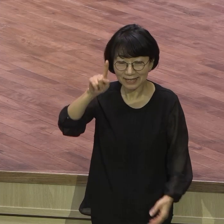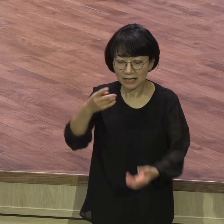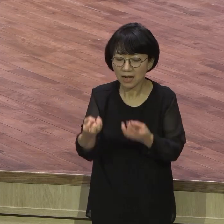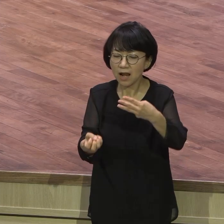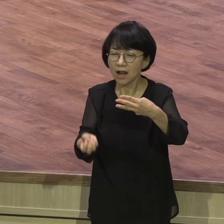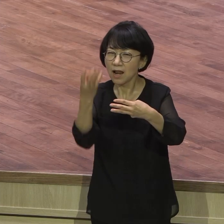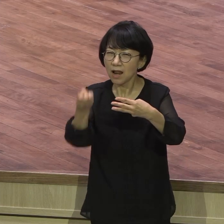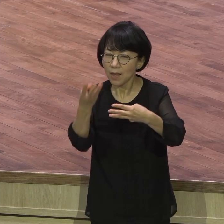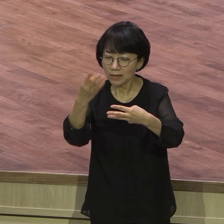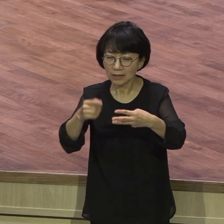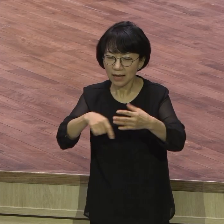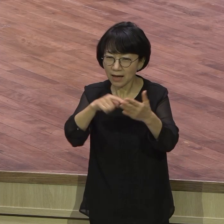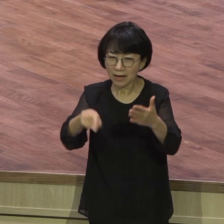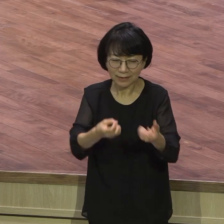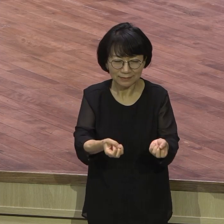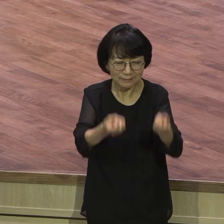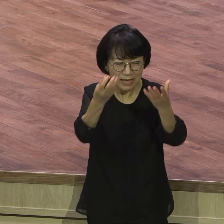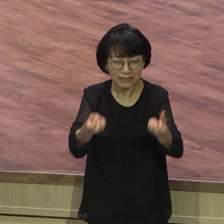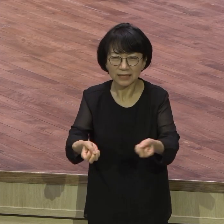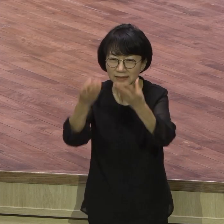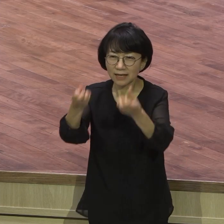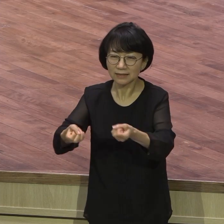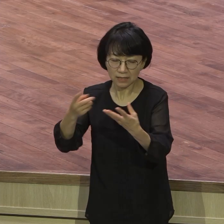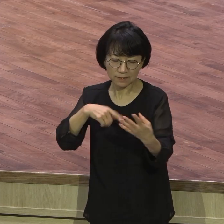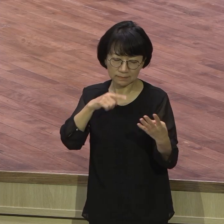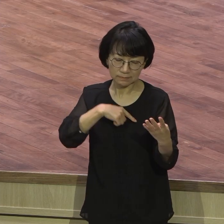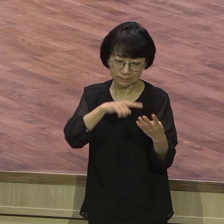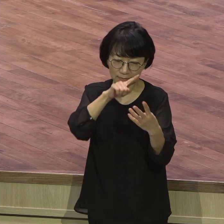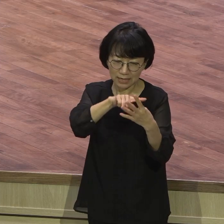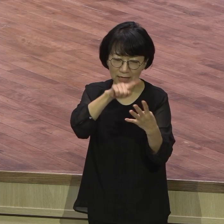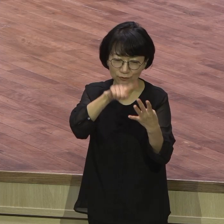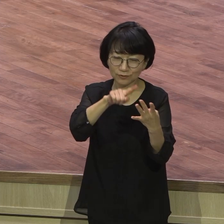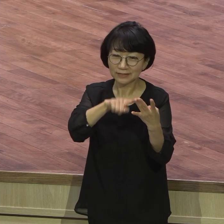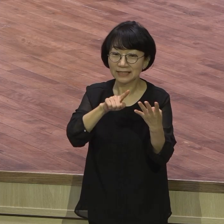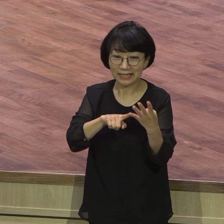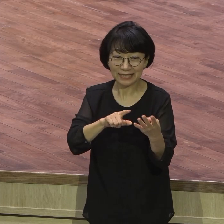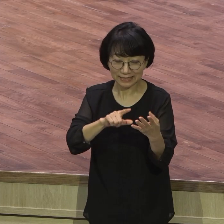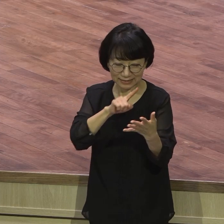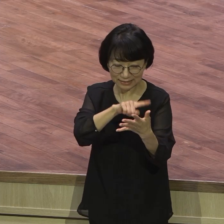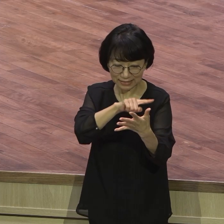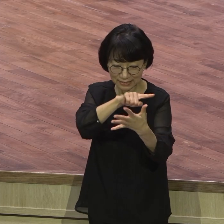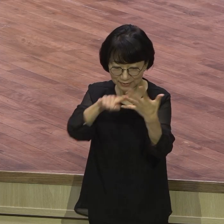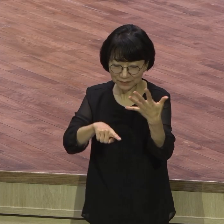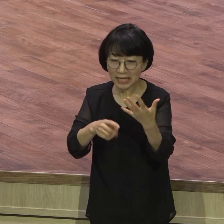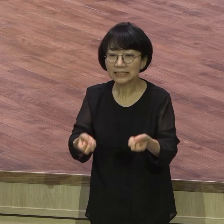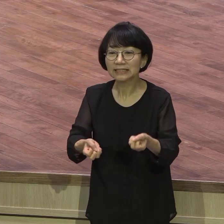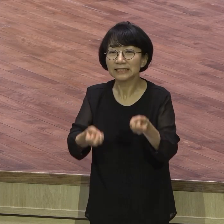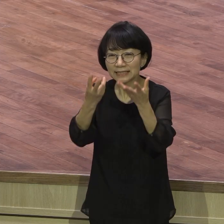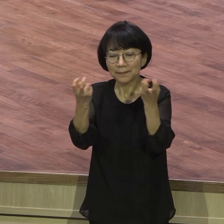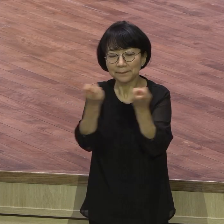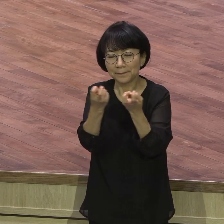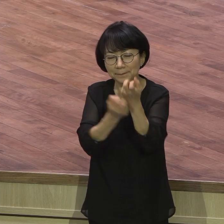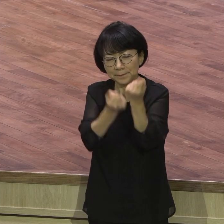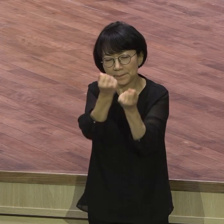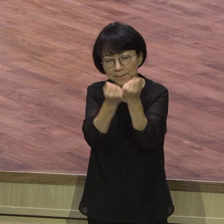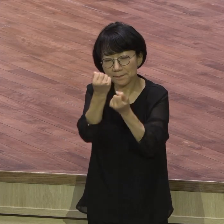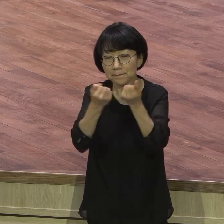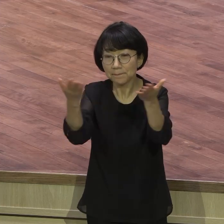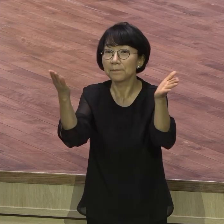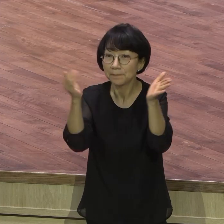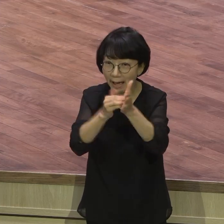말씀하셨잖아요. 번제 소제 화목제 속건제 속제제 이 다섯 가지 제사법을 설명해야 된다. 그 특징이 뭐냐